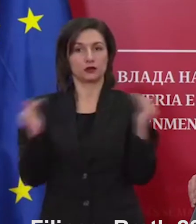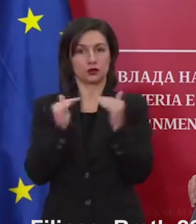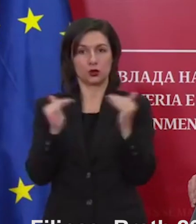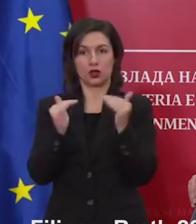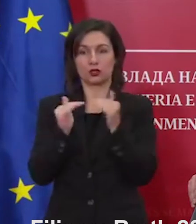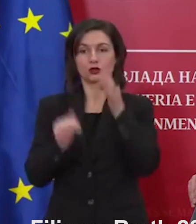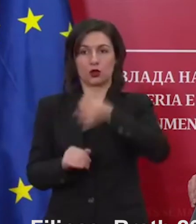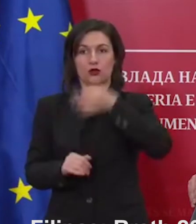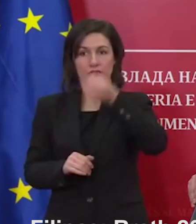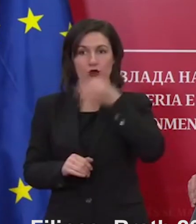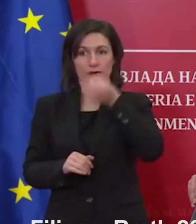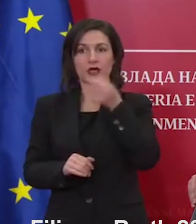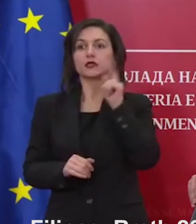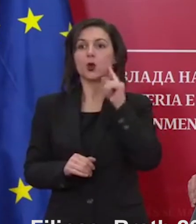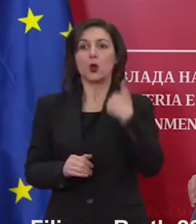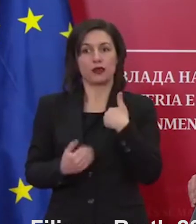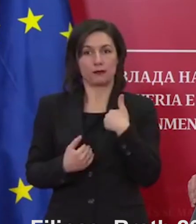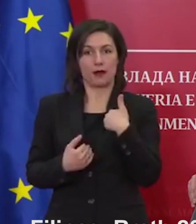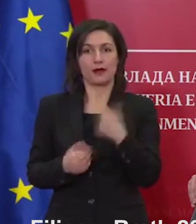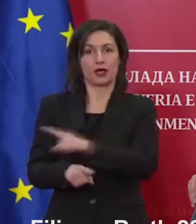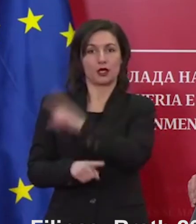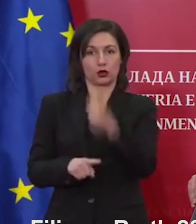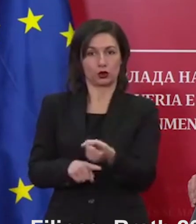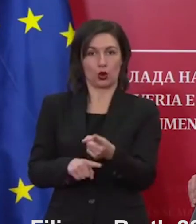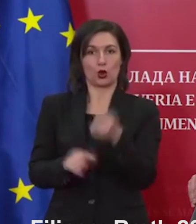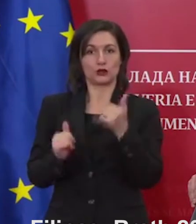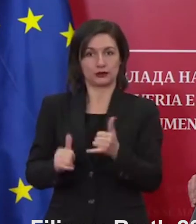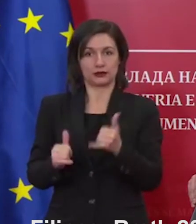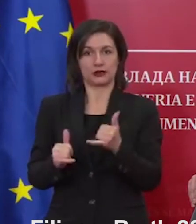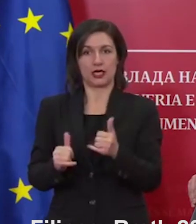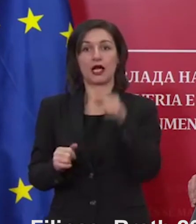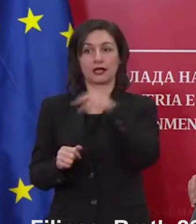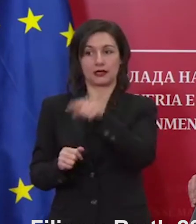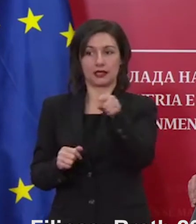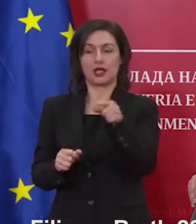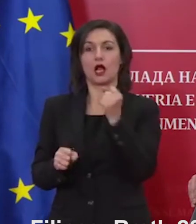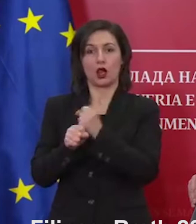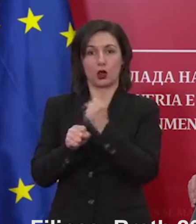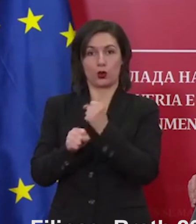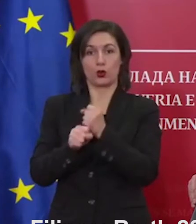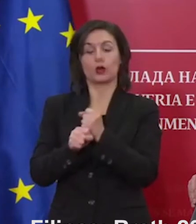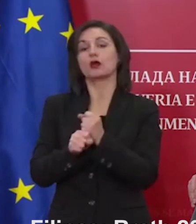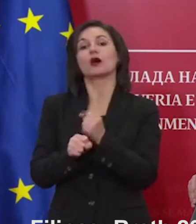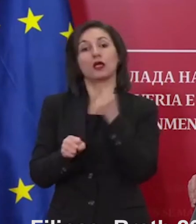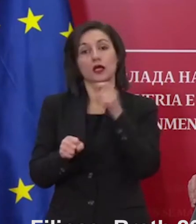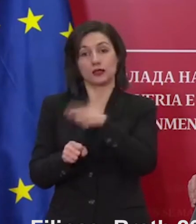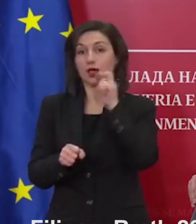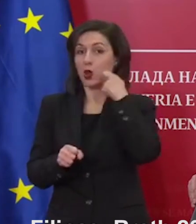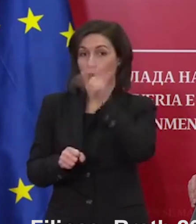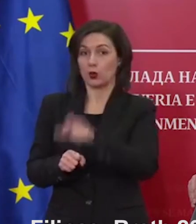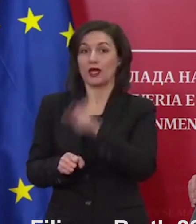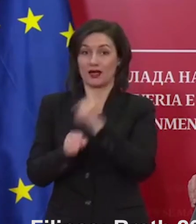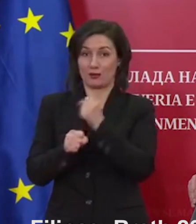информациите кои што ги имаме до сега, работеле во ризичните региони во